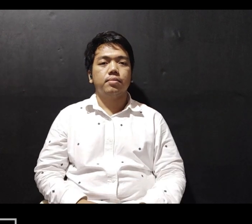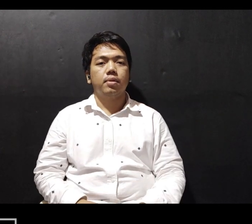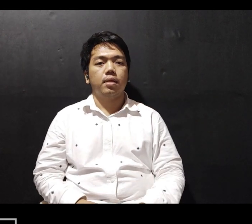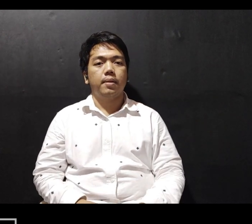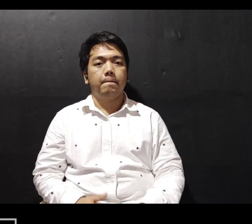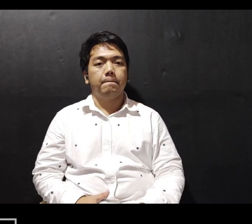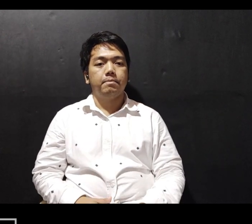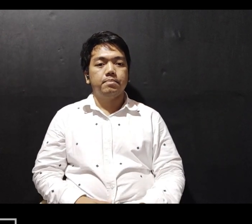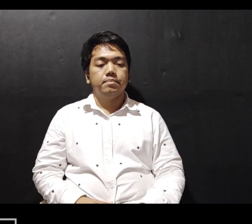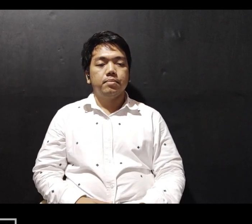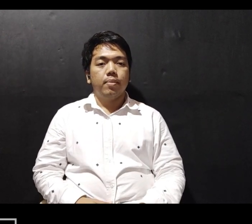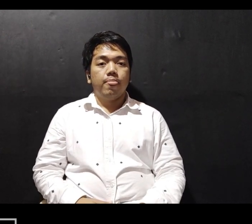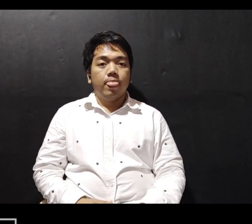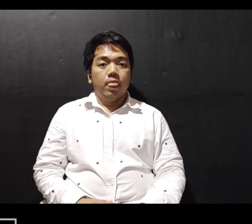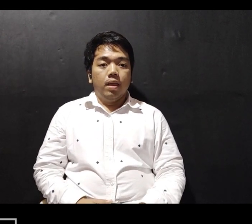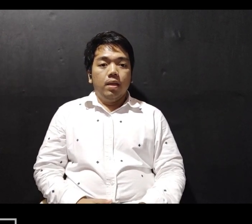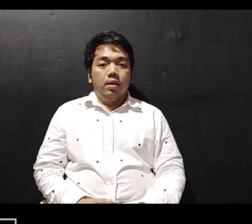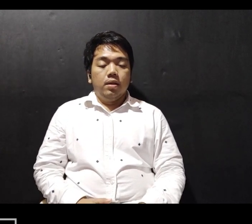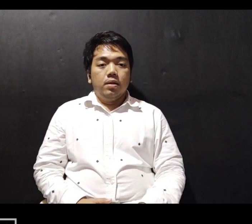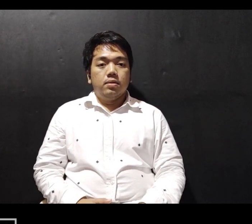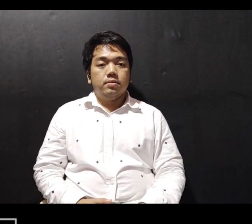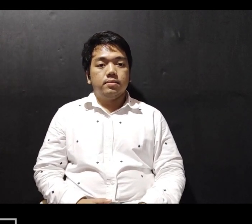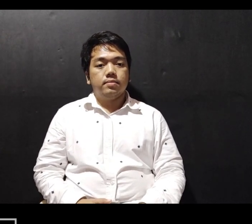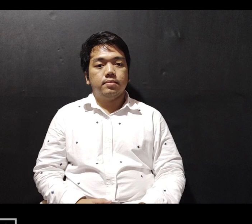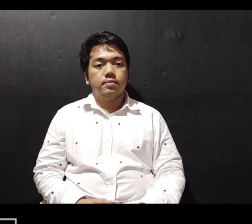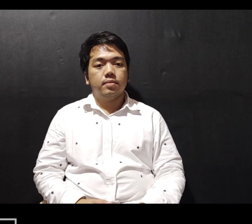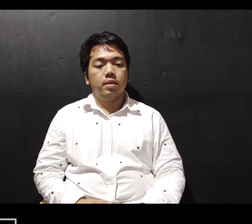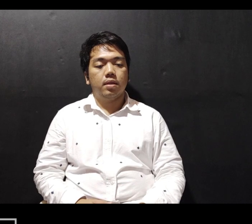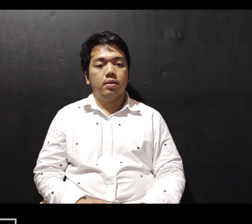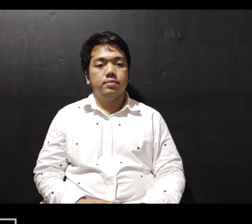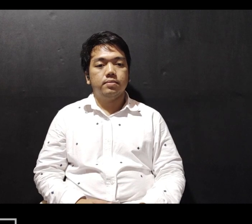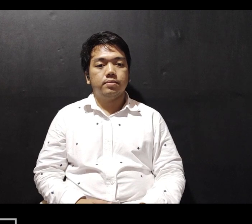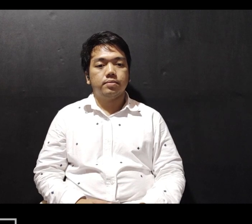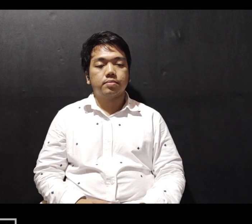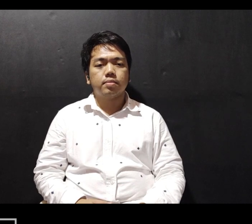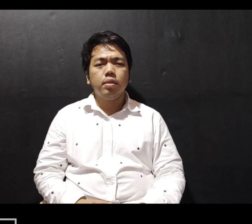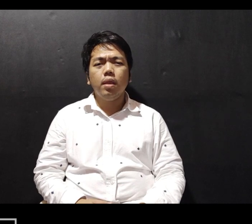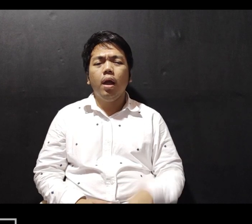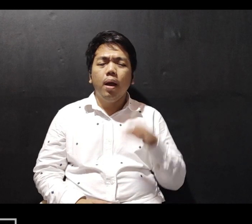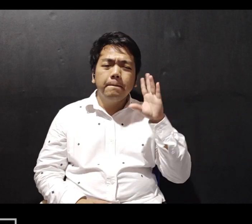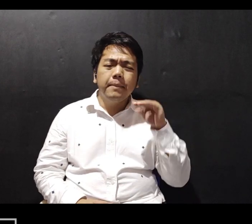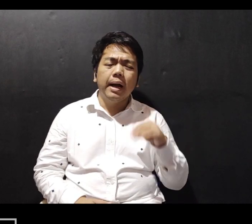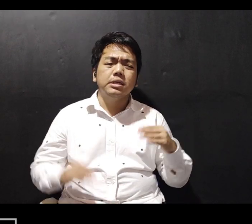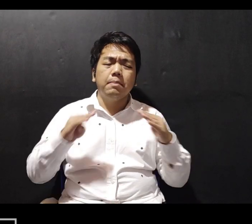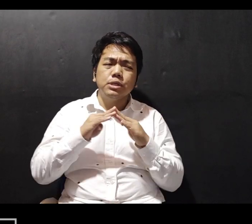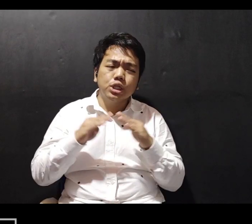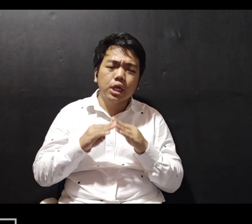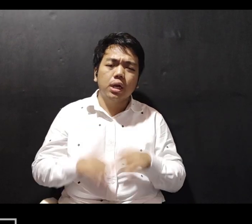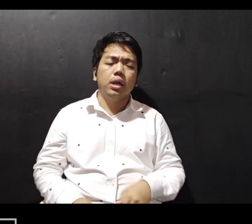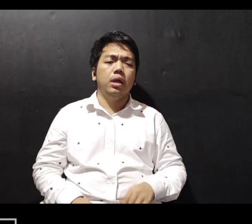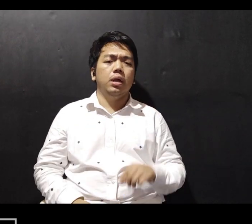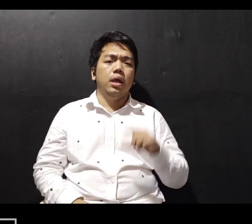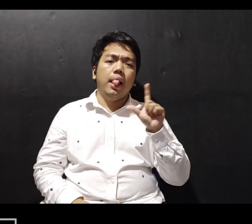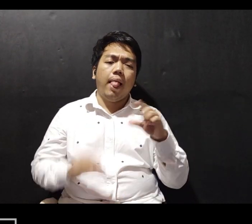Kapadokia, Pontus, Asia, Frigia, Pamfilia, bahasa Mesir, bahasa Libya, bahasa